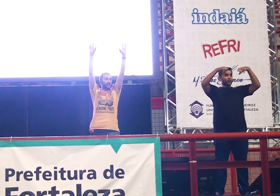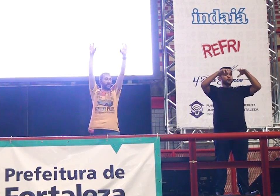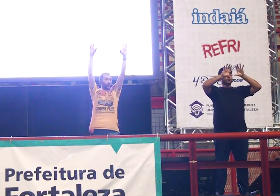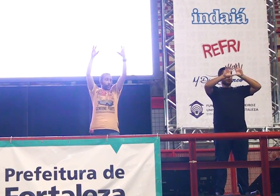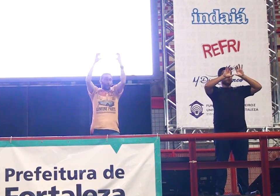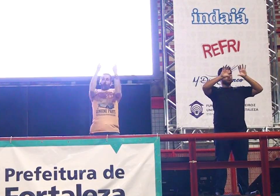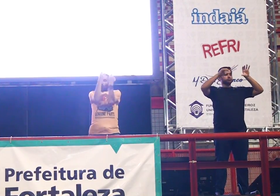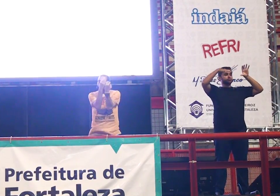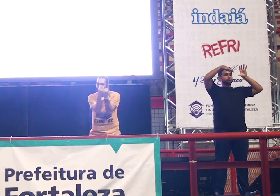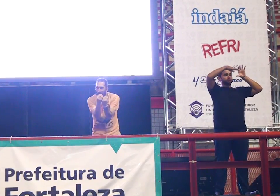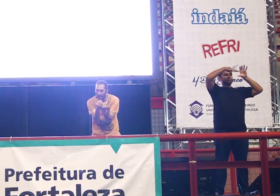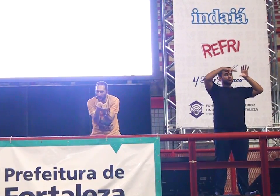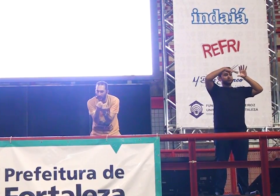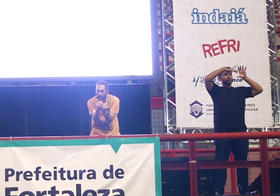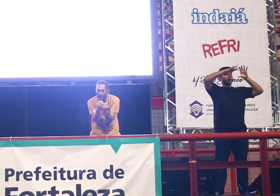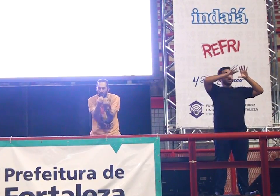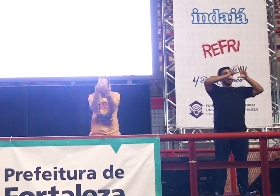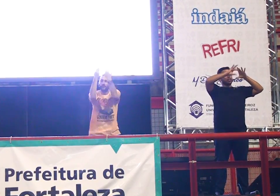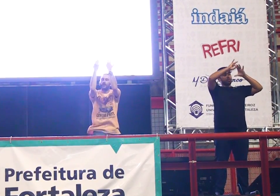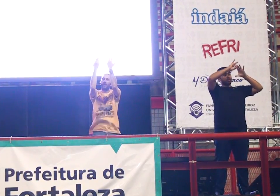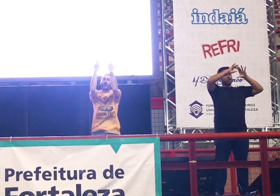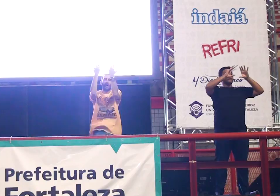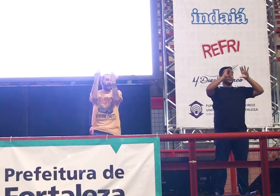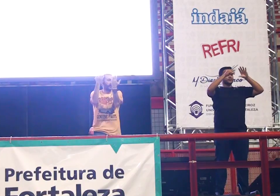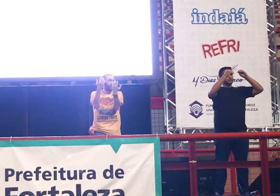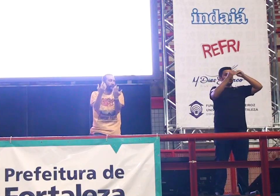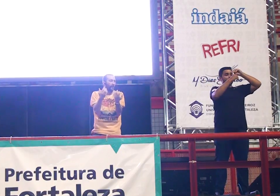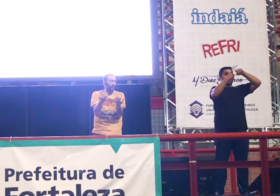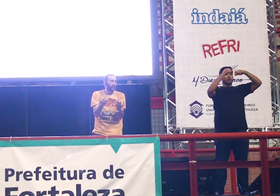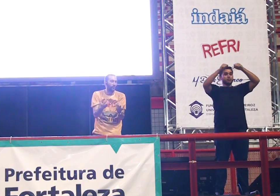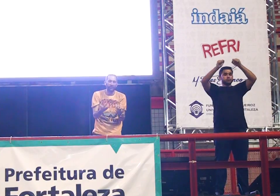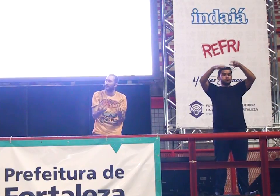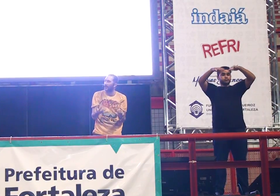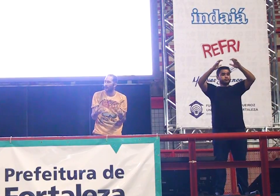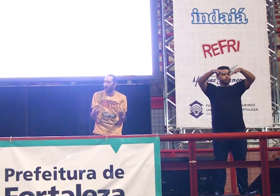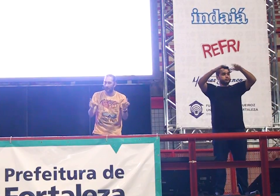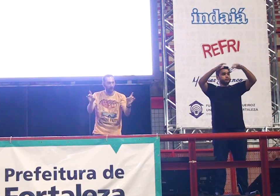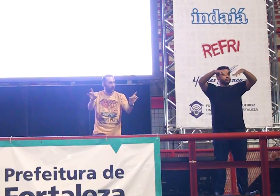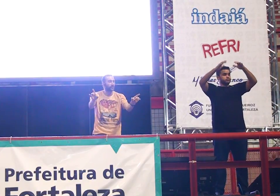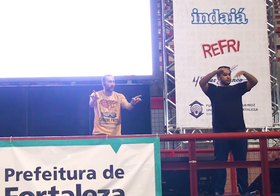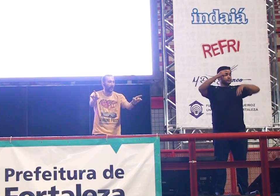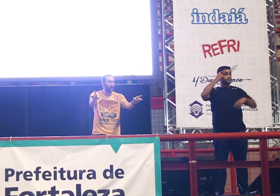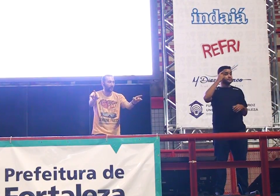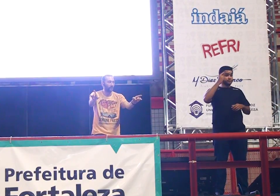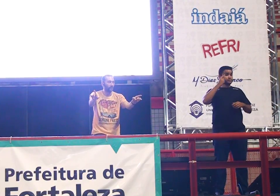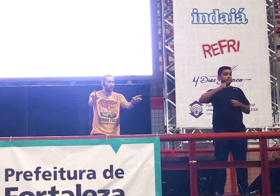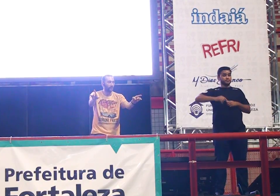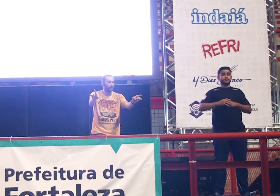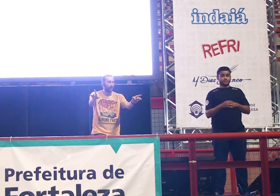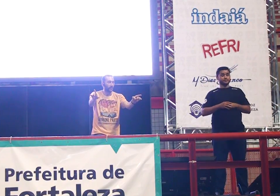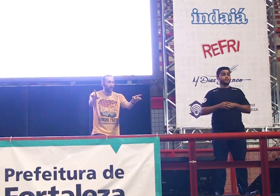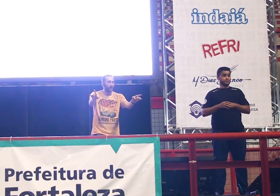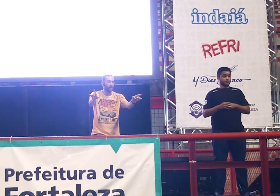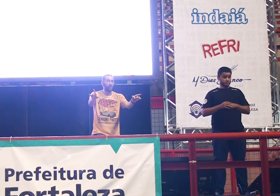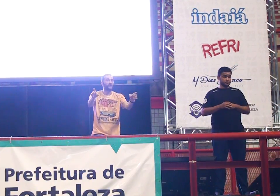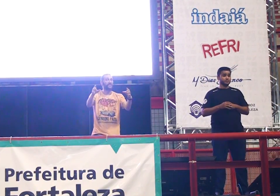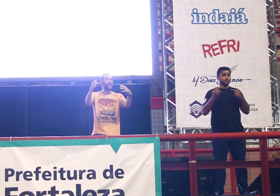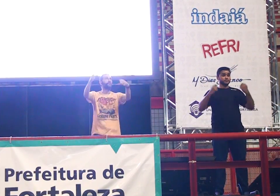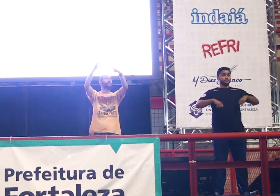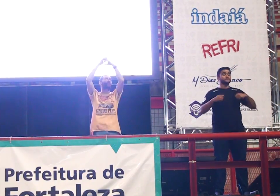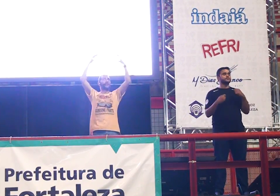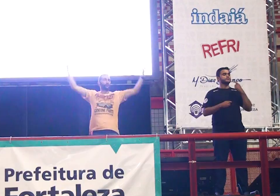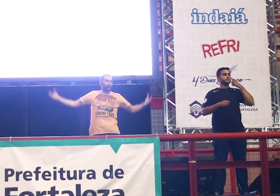nas nuvens, grude na partícula e caia em forma de gotas d'água. Está claro?